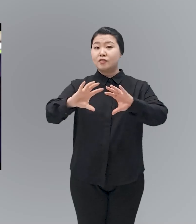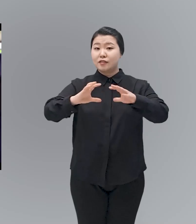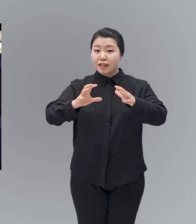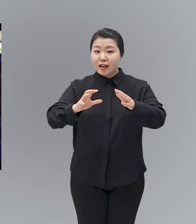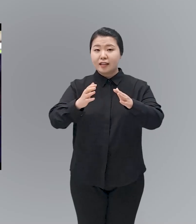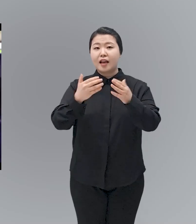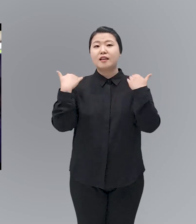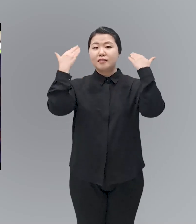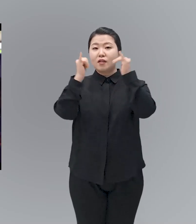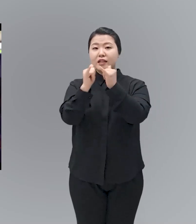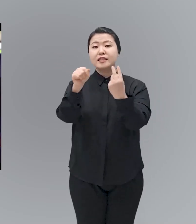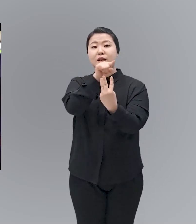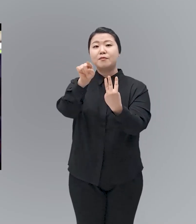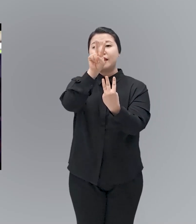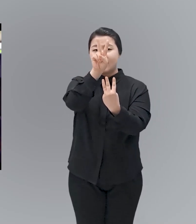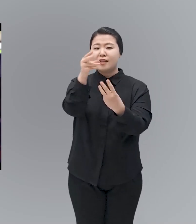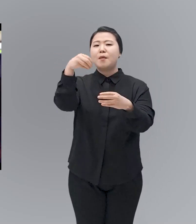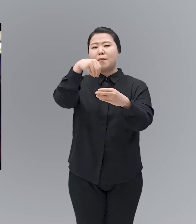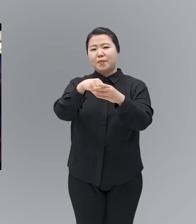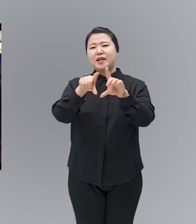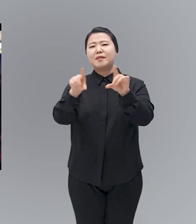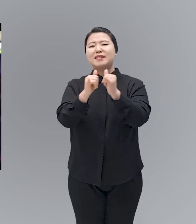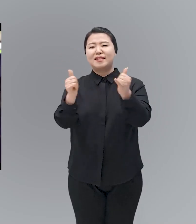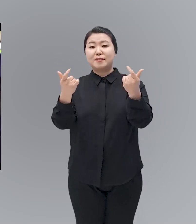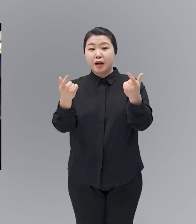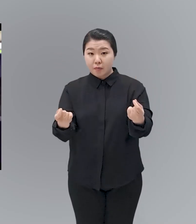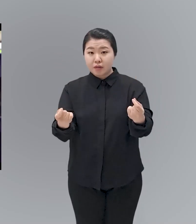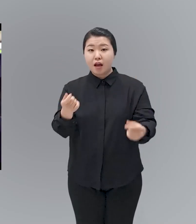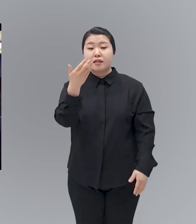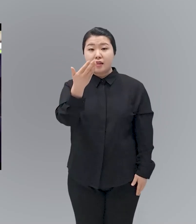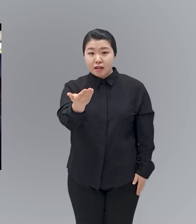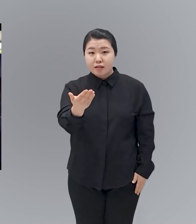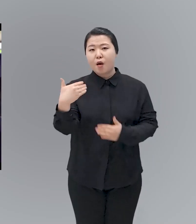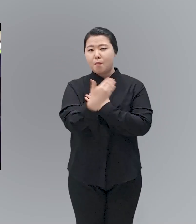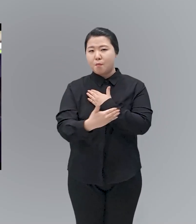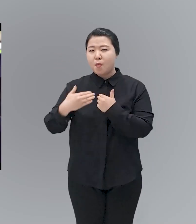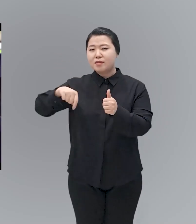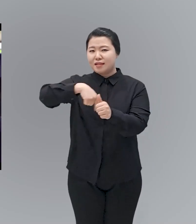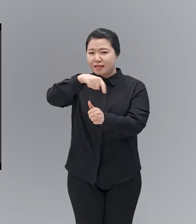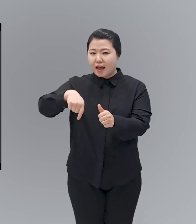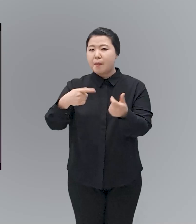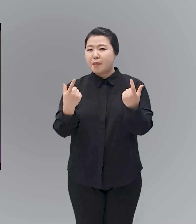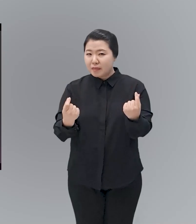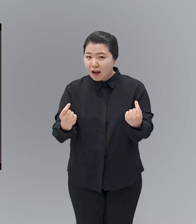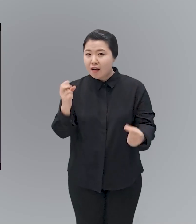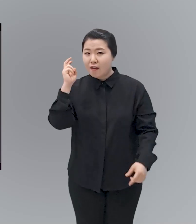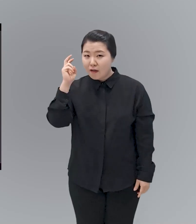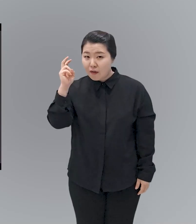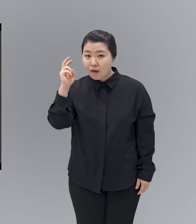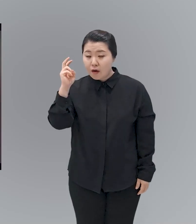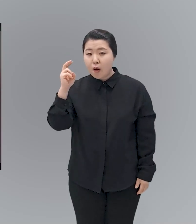이 소설은 독자들을 마지막 대단원에 이르기까지 숨가쁘게 만든다. 잡지 노트르탕.